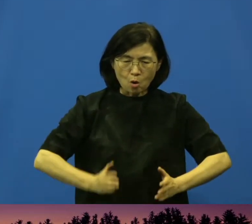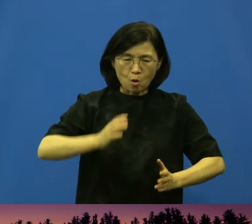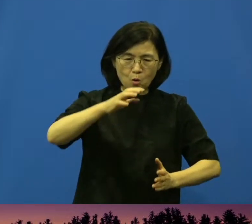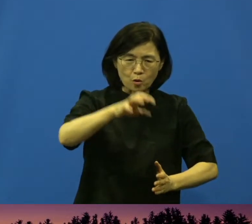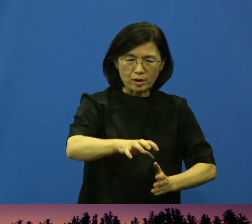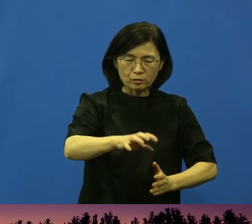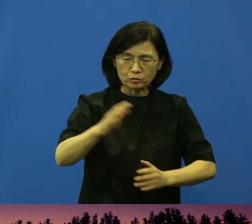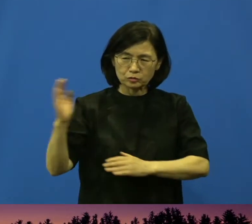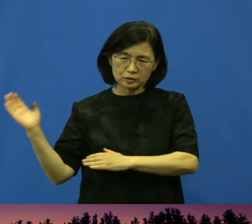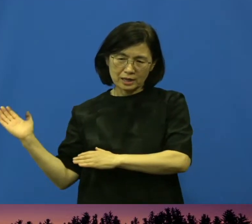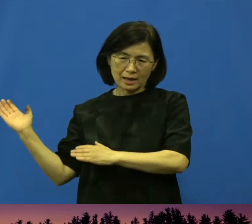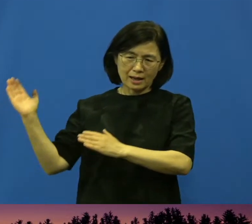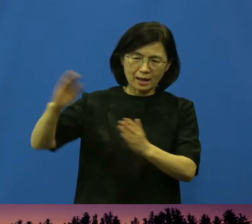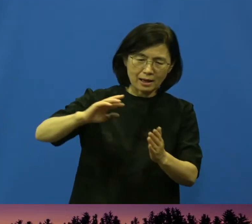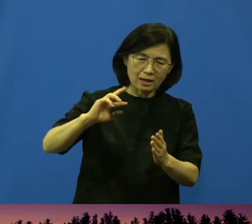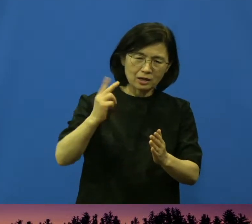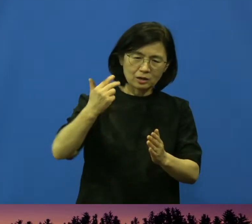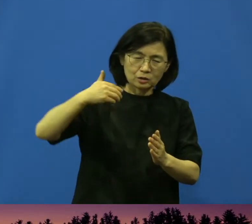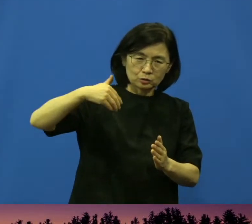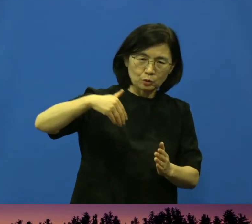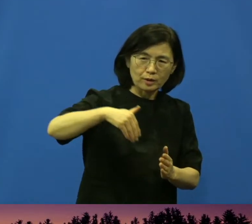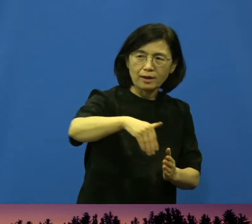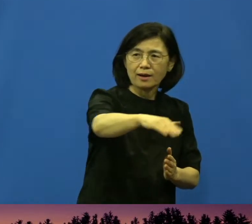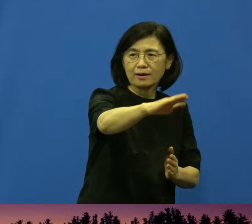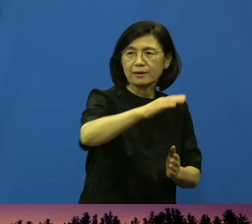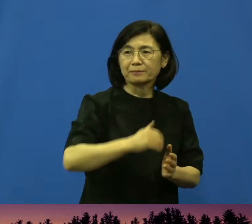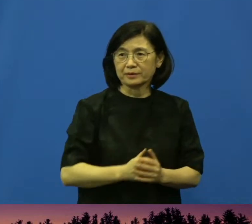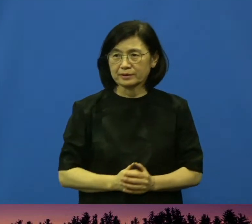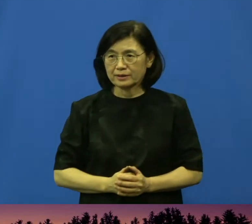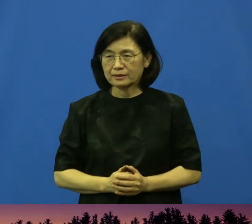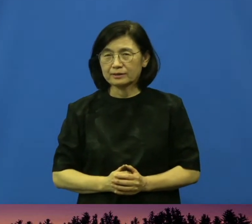자기 힘으로 죽을 고생을 다해서